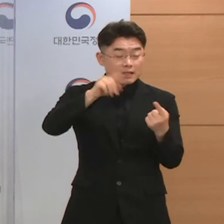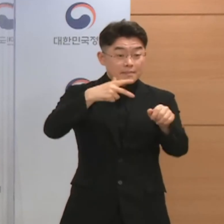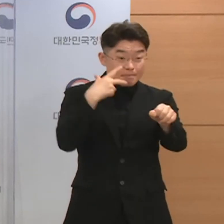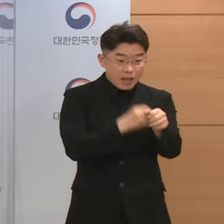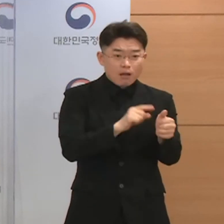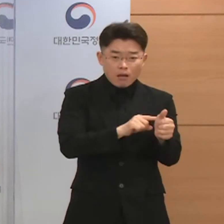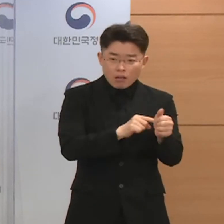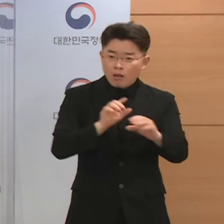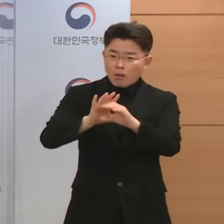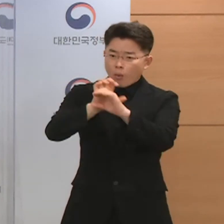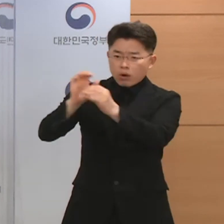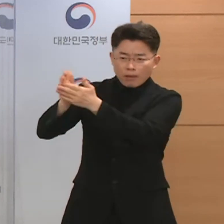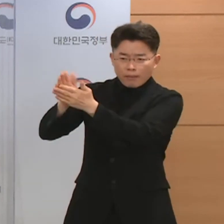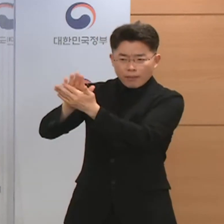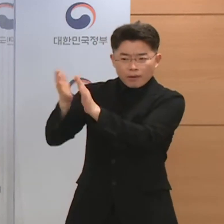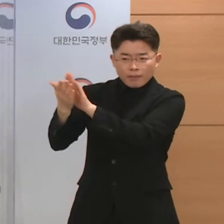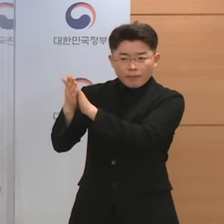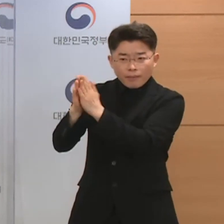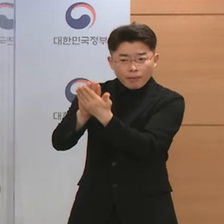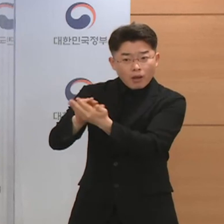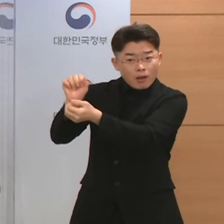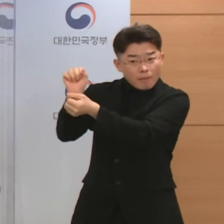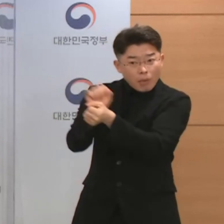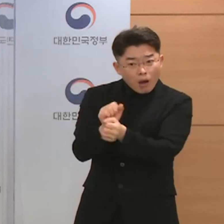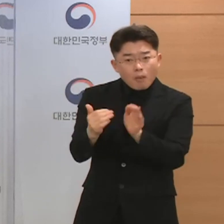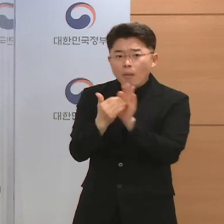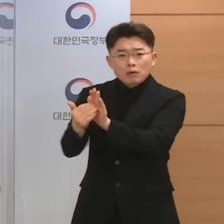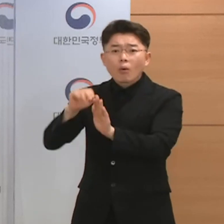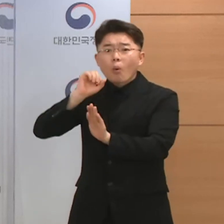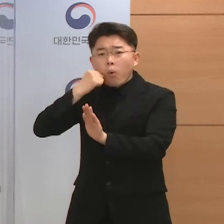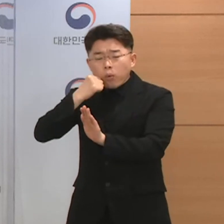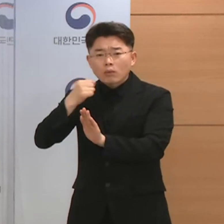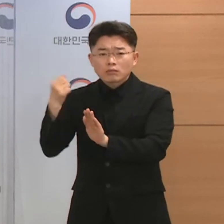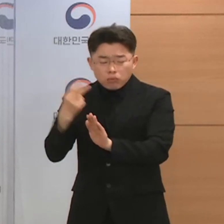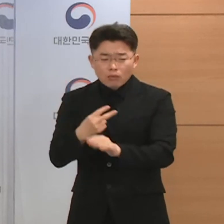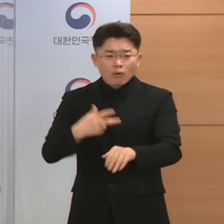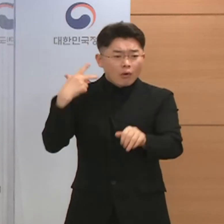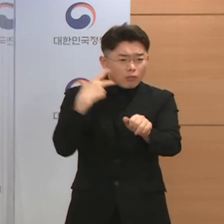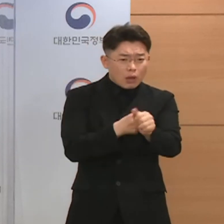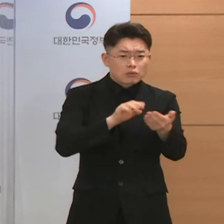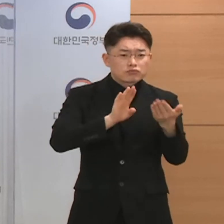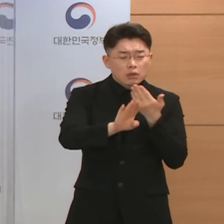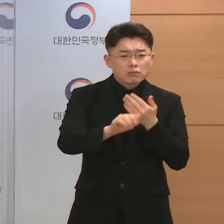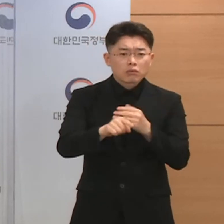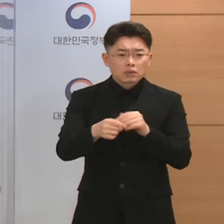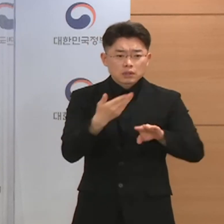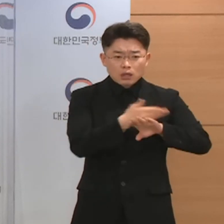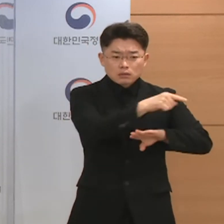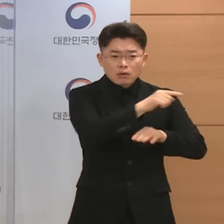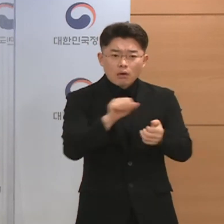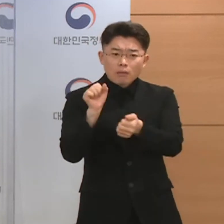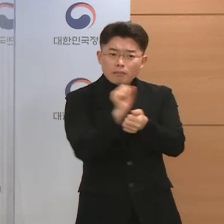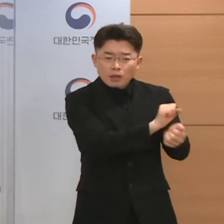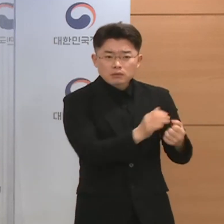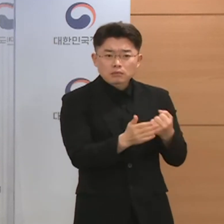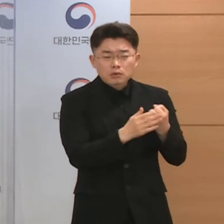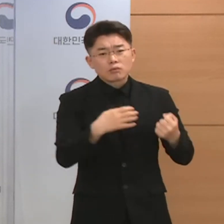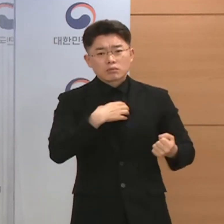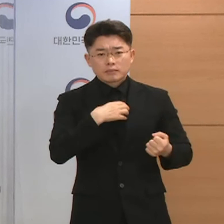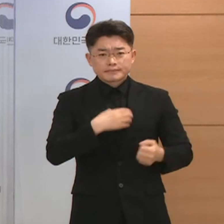떨어지고 또한 접종 후에도 타인에게 전파할 가능성이 여전히 있다고 하는데 방역수칙을